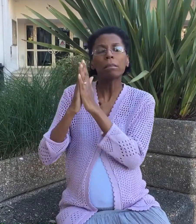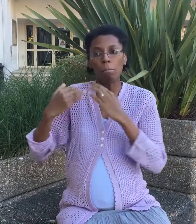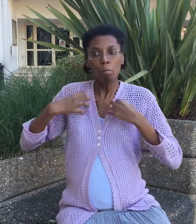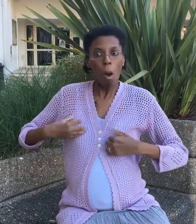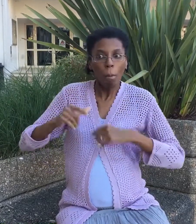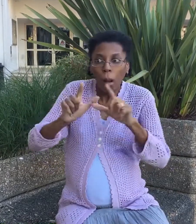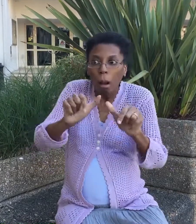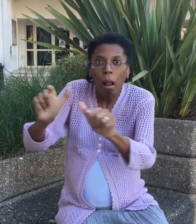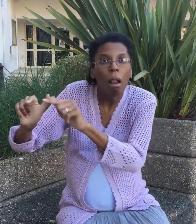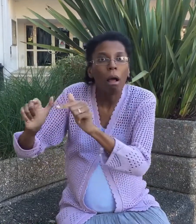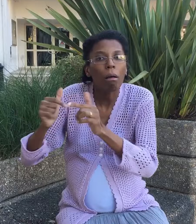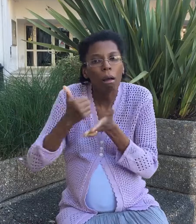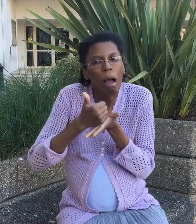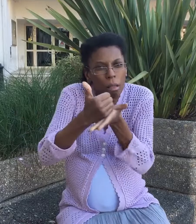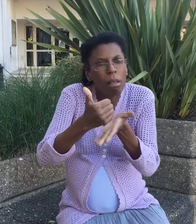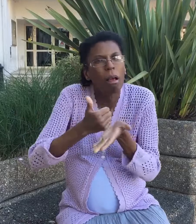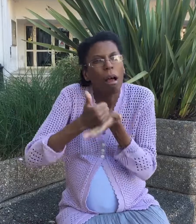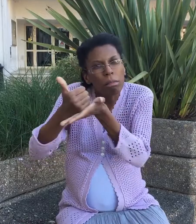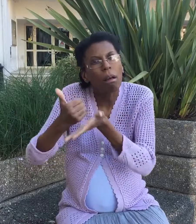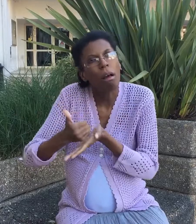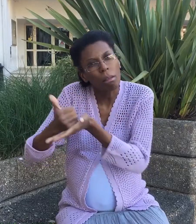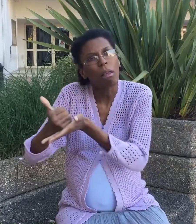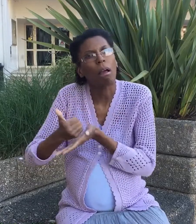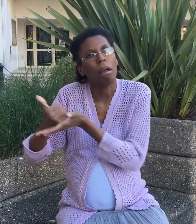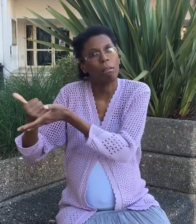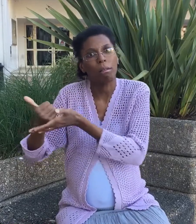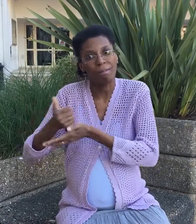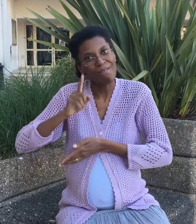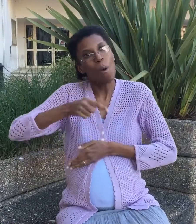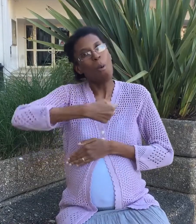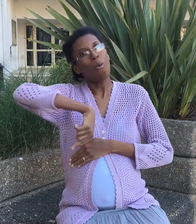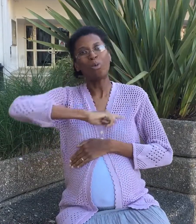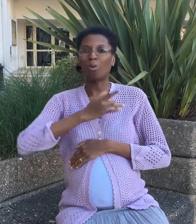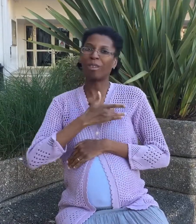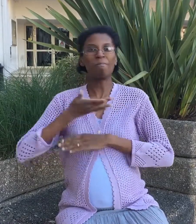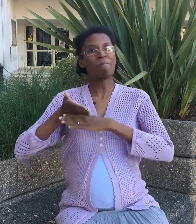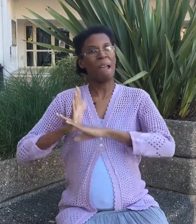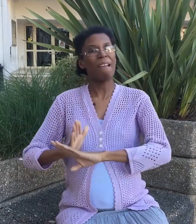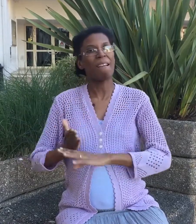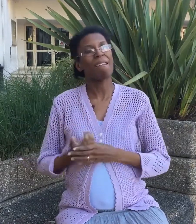entre voisins et bien sûr entre les membres de la même communauté.